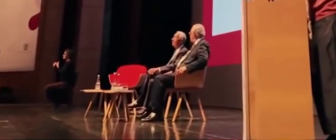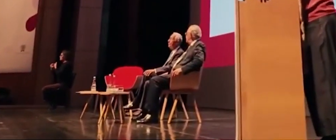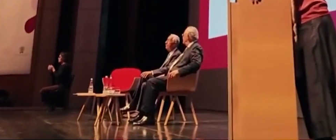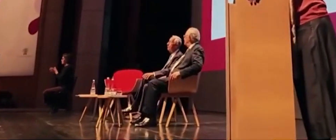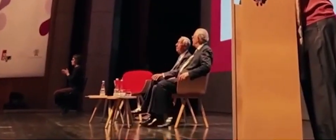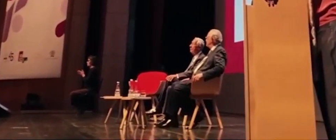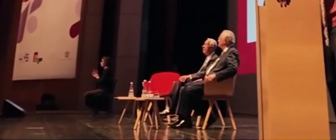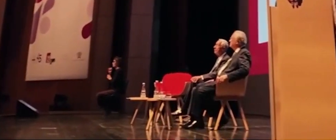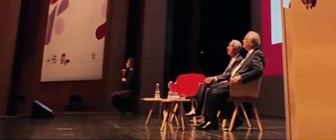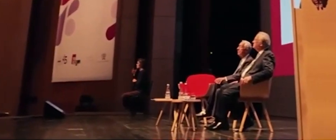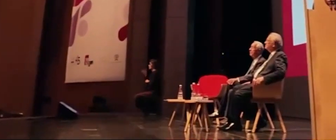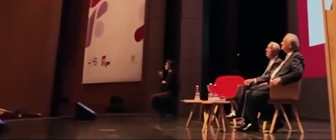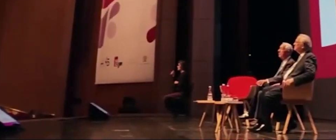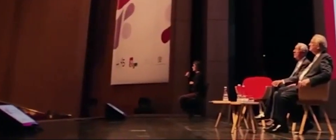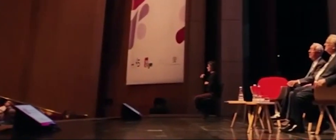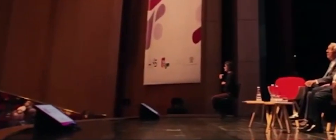administração pública.